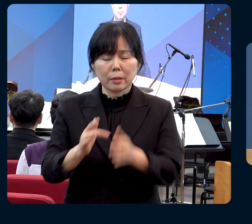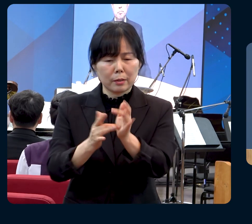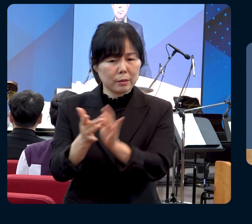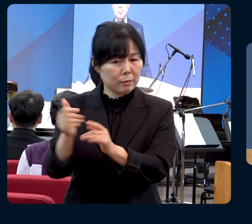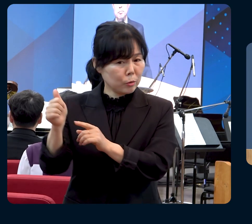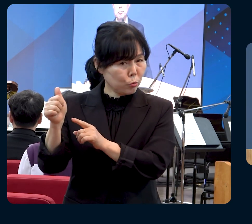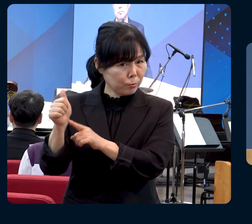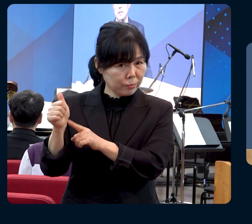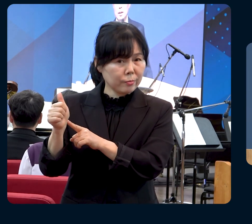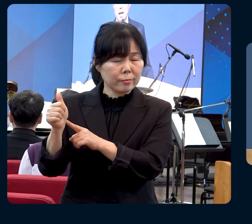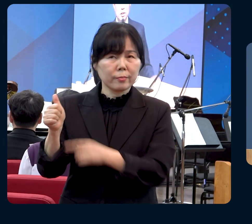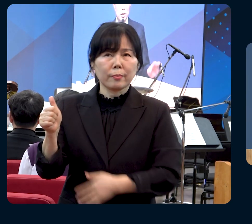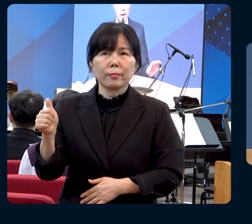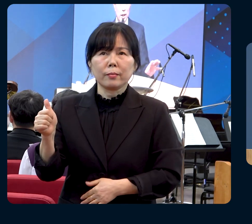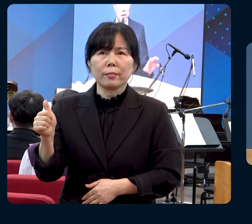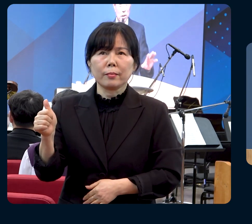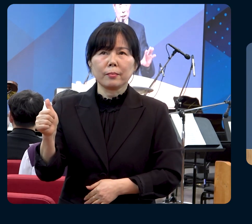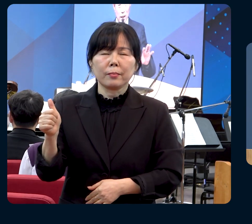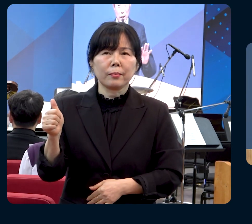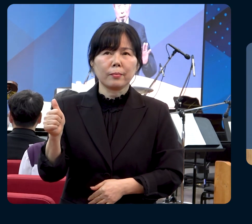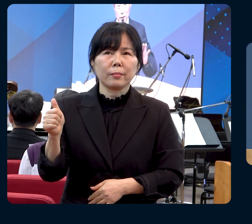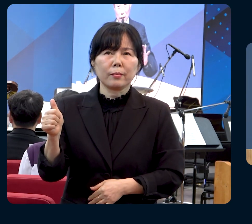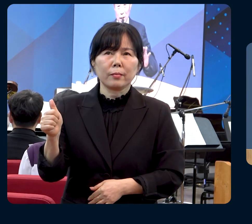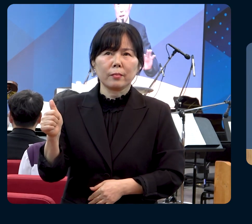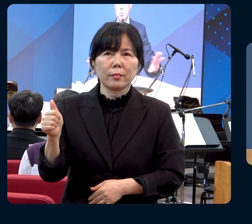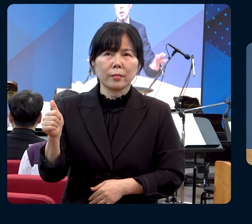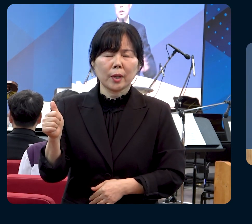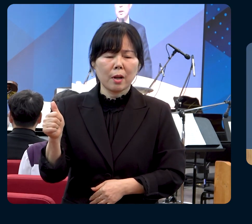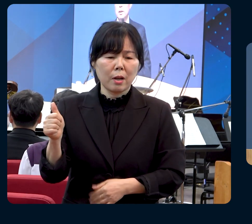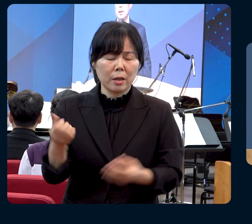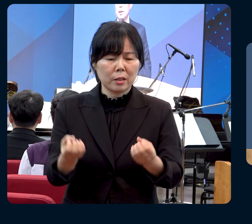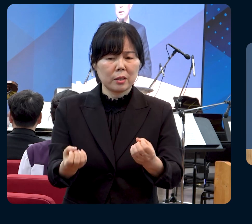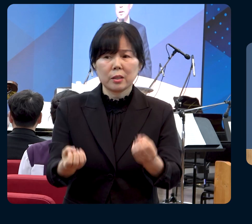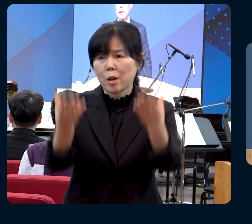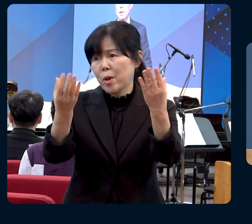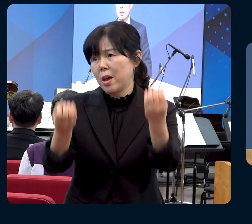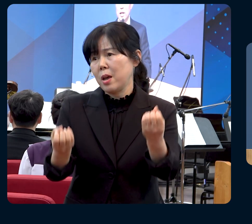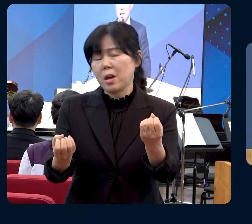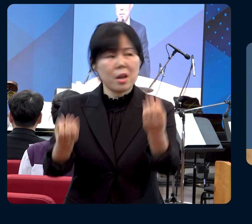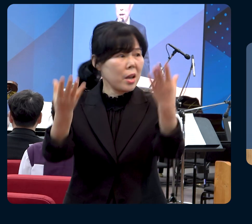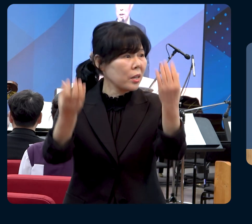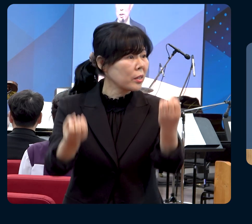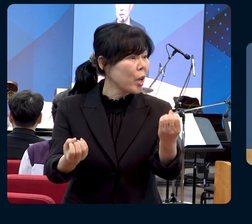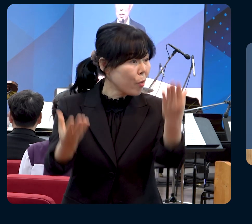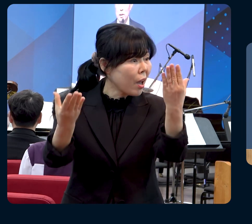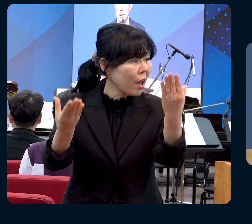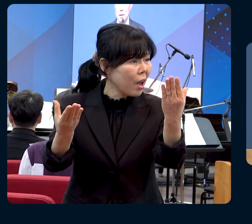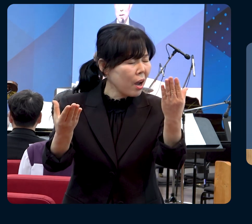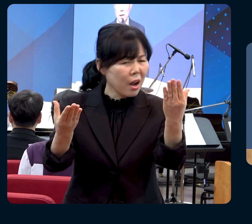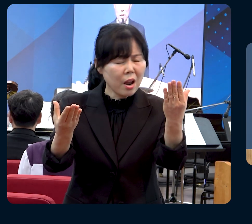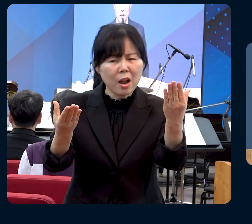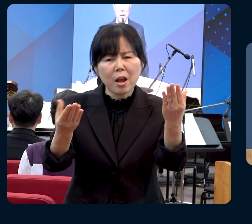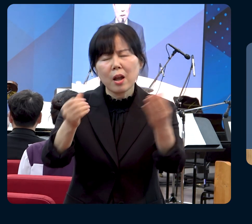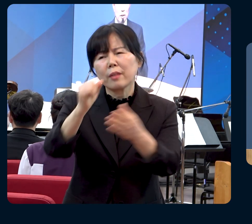예수님은 당시에 그렇게 타락해버린 그 예배를